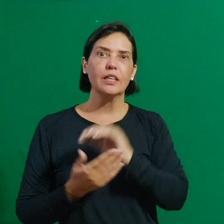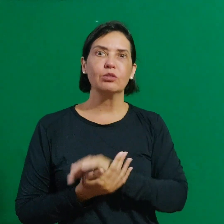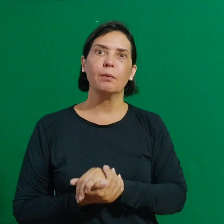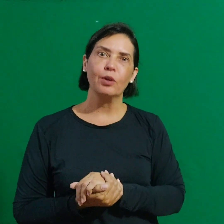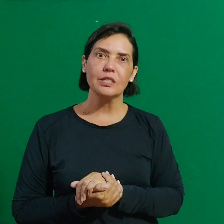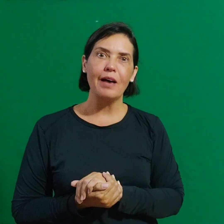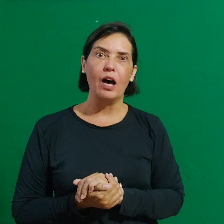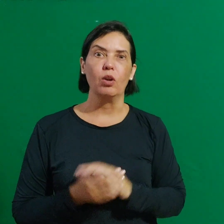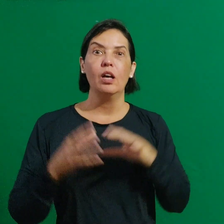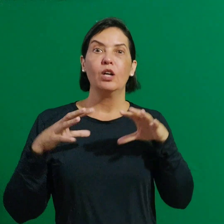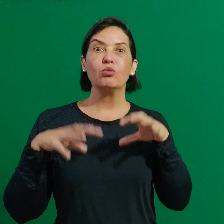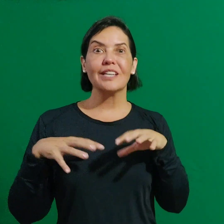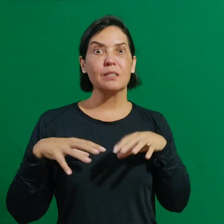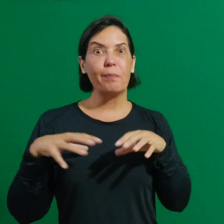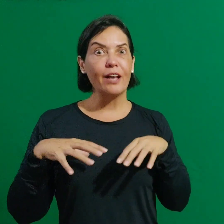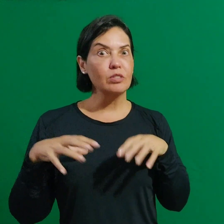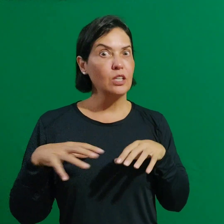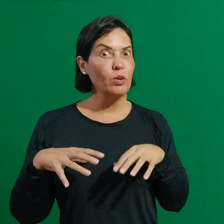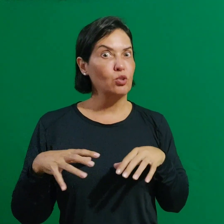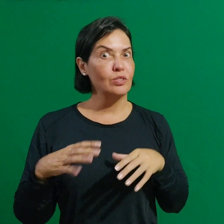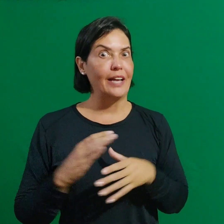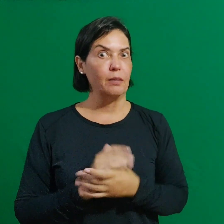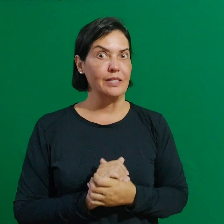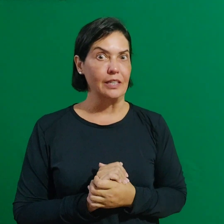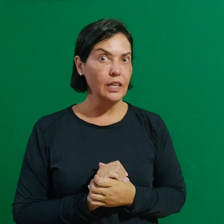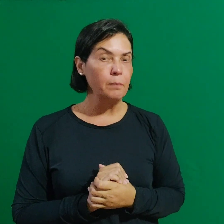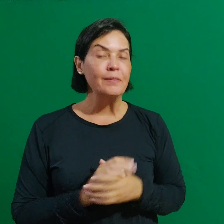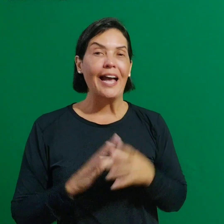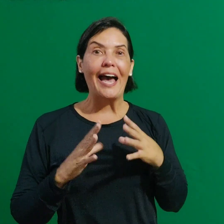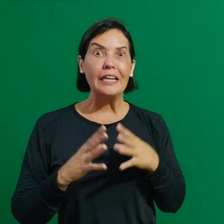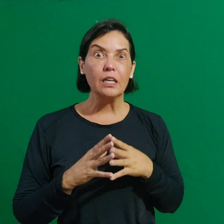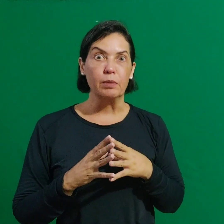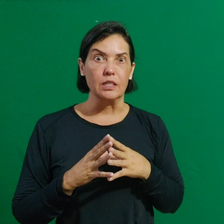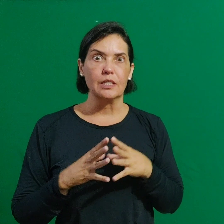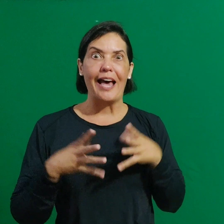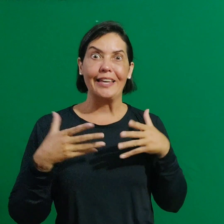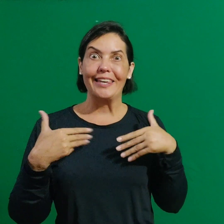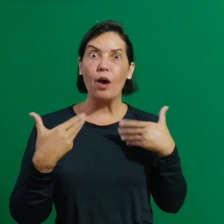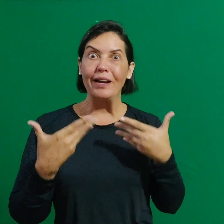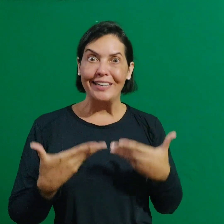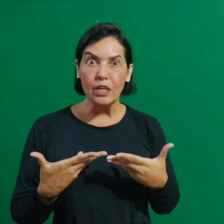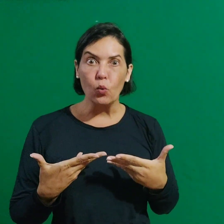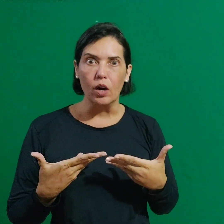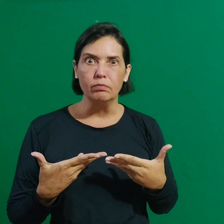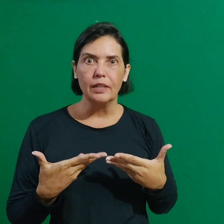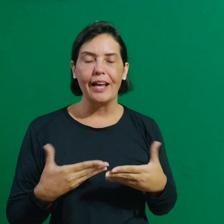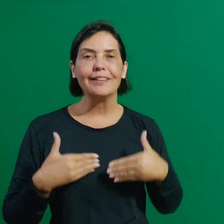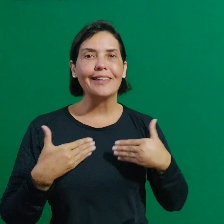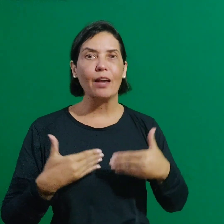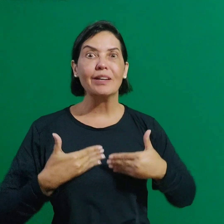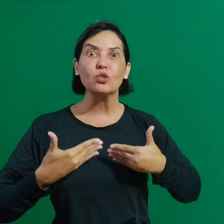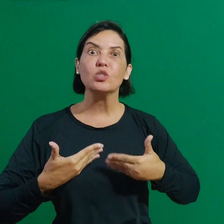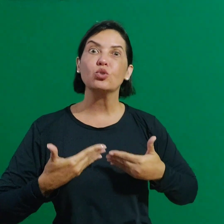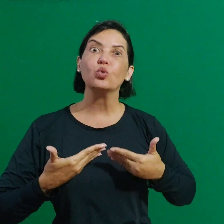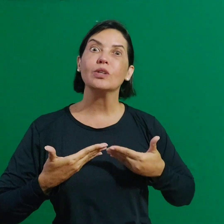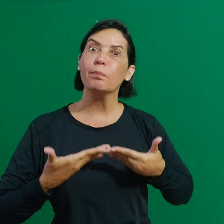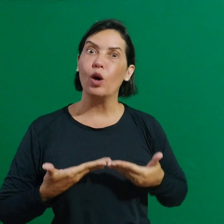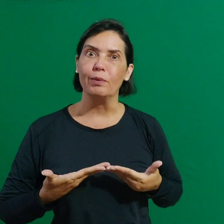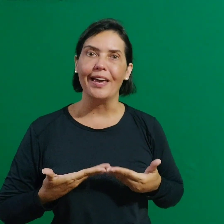na próxima aula. Nos aspectos linguísticos da Libras aqui, a Libras, que é uma língua, ela tem uma sua estrutura própria, ela